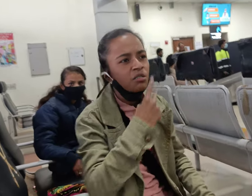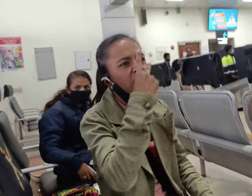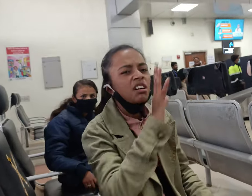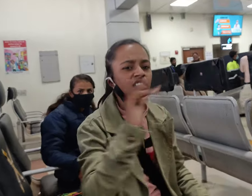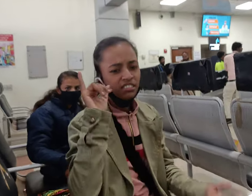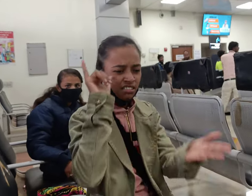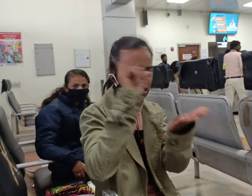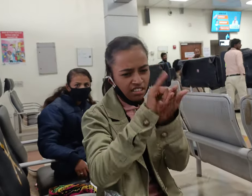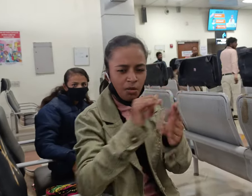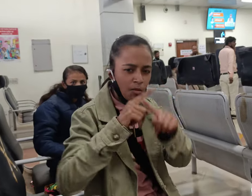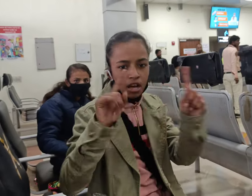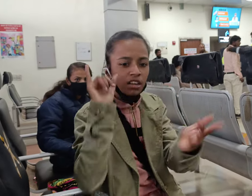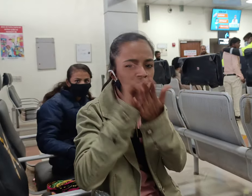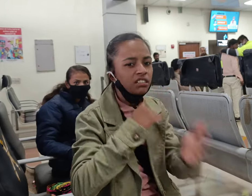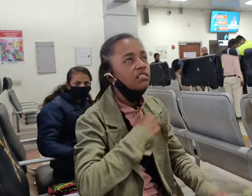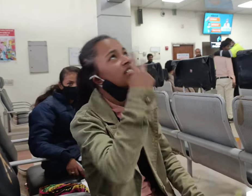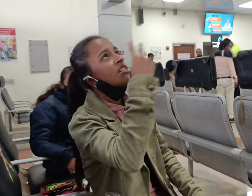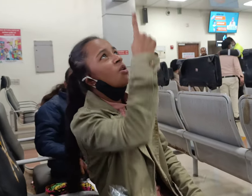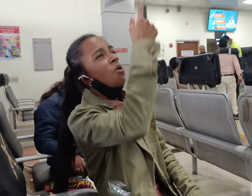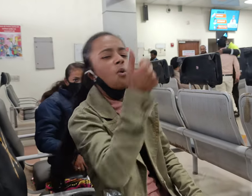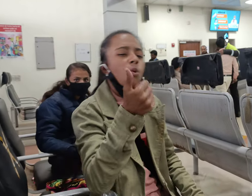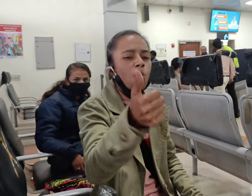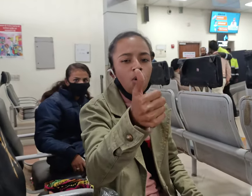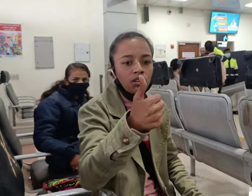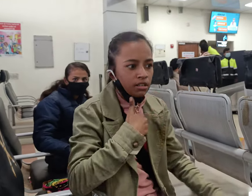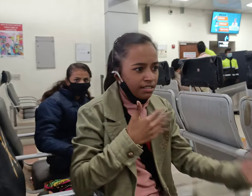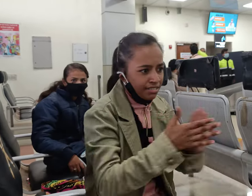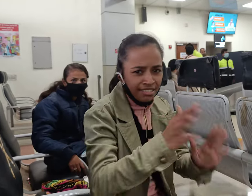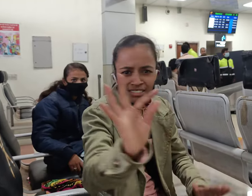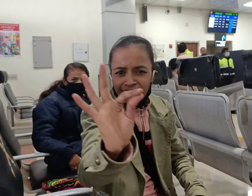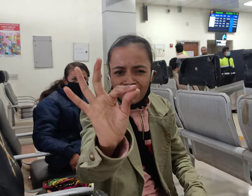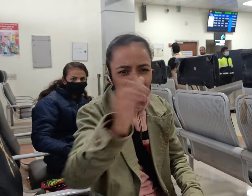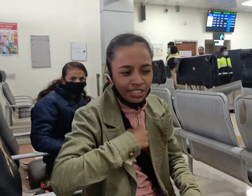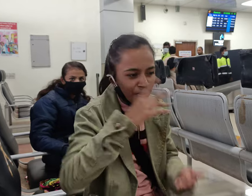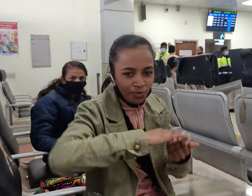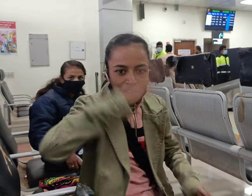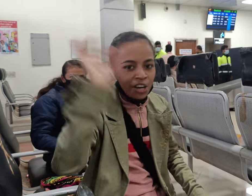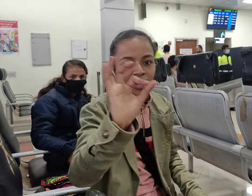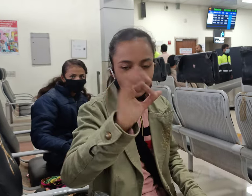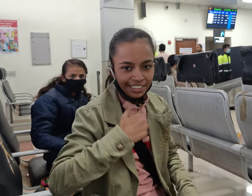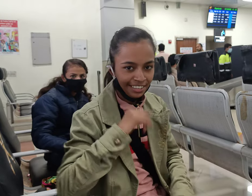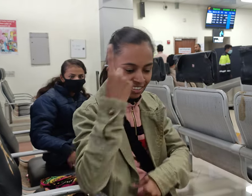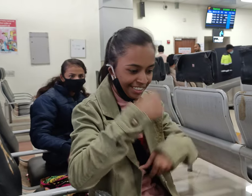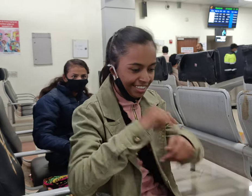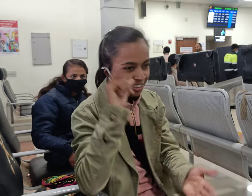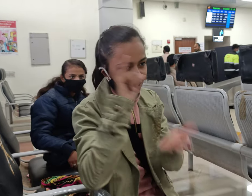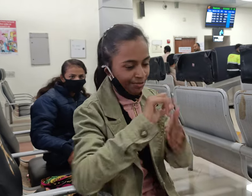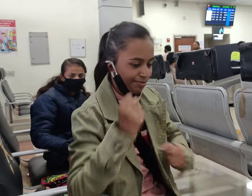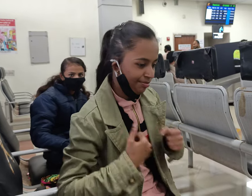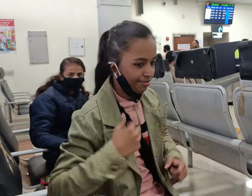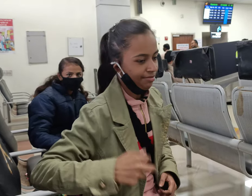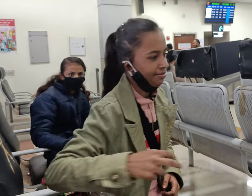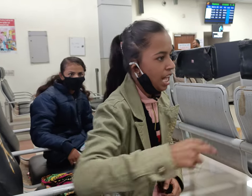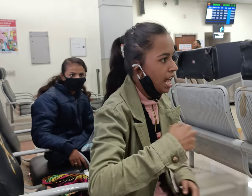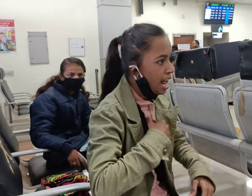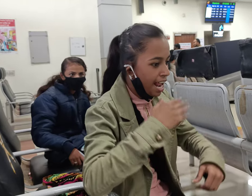था। पहले कभी भी प्लेन में नहीं बैठी थी, बस ऊपर से देखती थी कि प्लेन कैसा दूर से जाता है। आज जब वहाँ